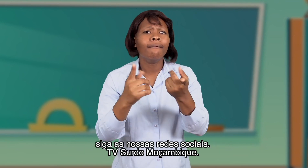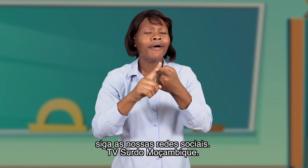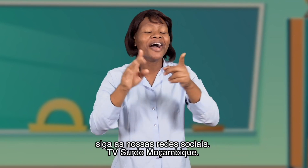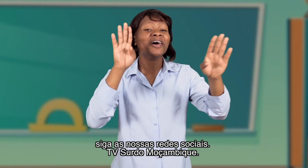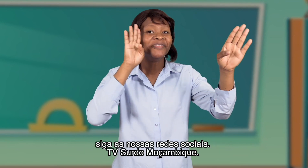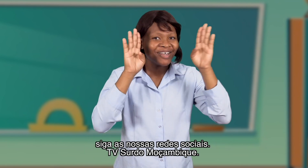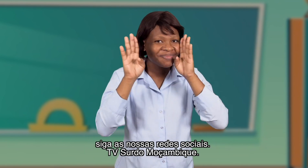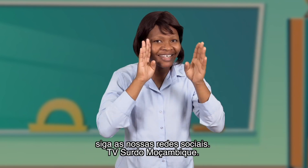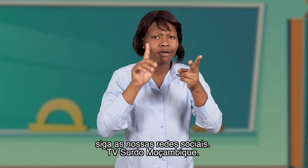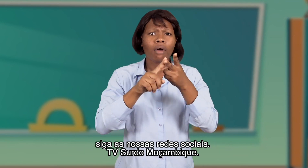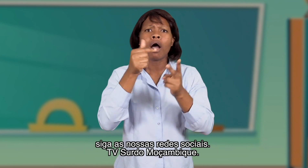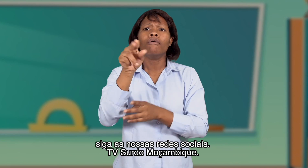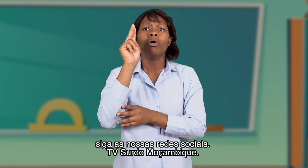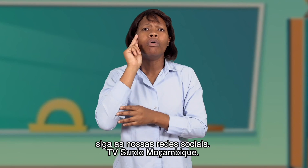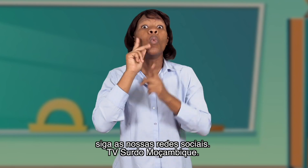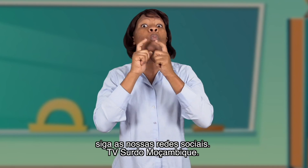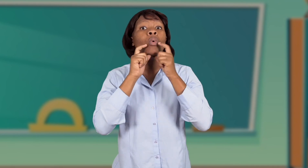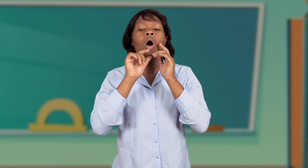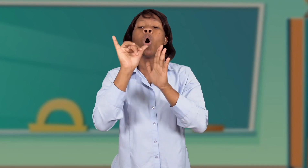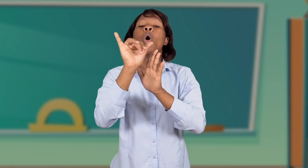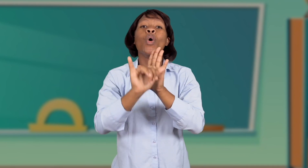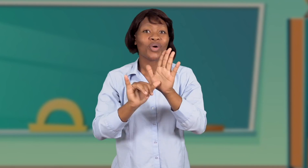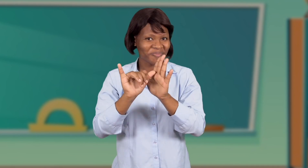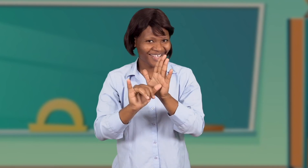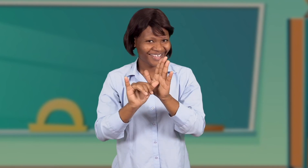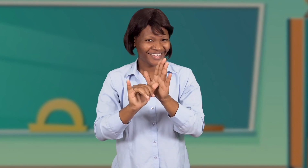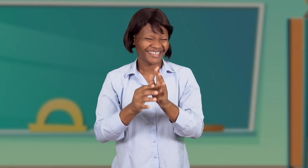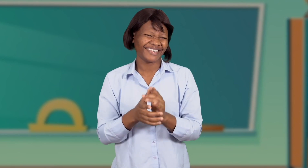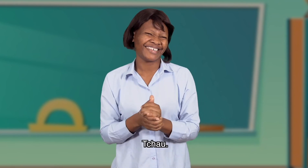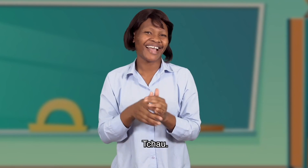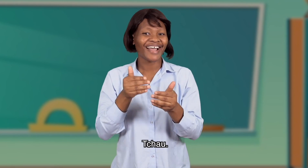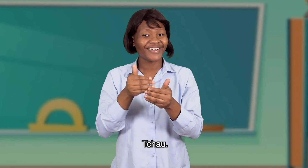TV Surdo Moçambique Tchau tchau